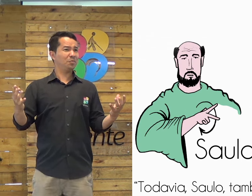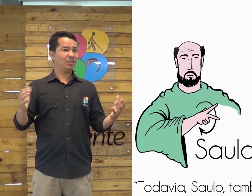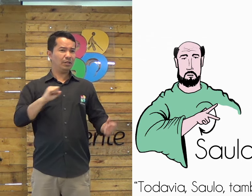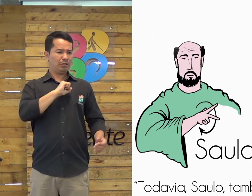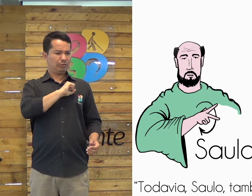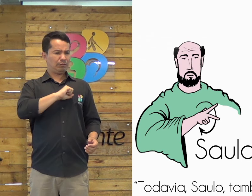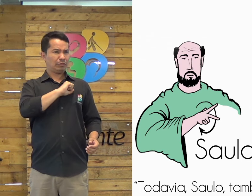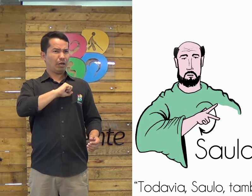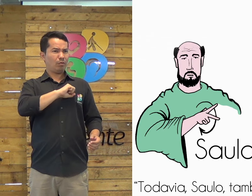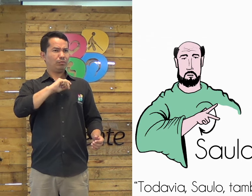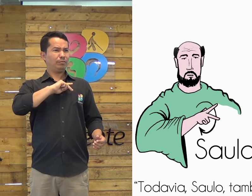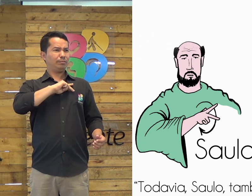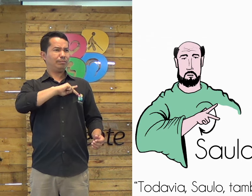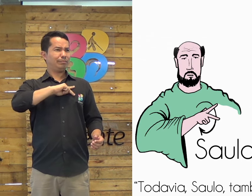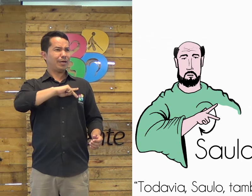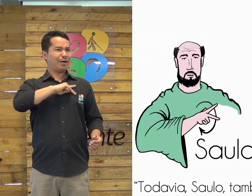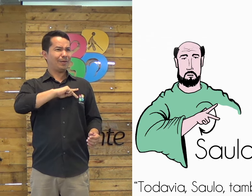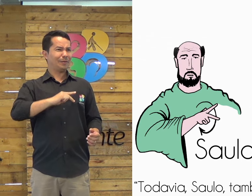chamado Paulo.